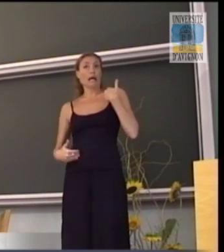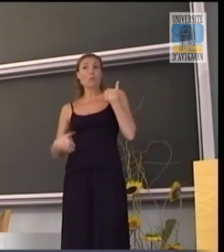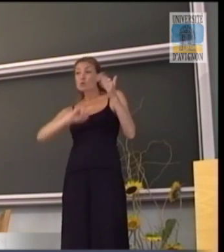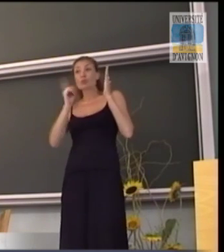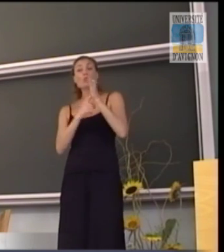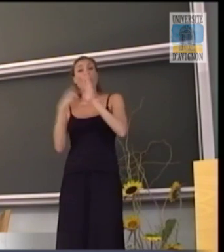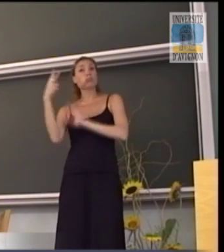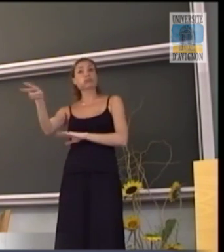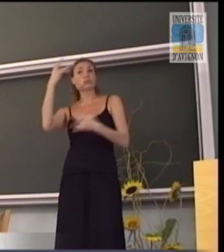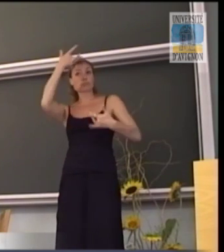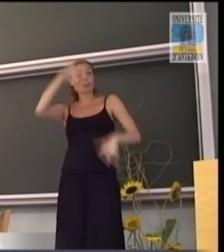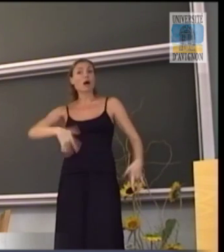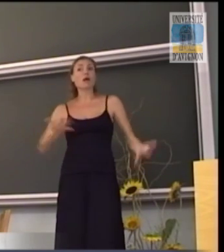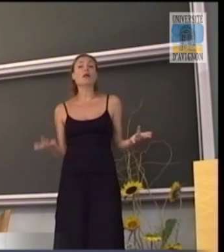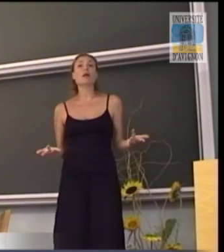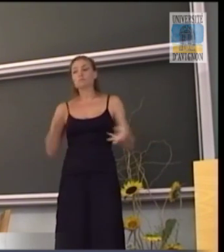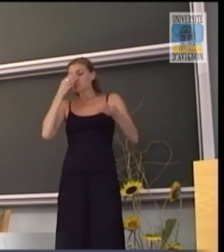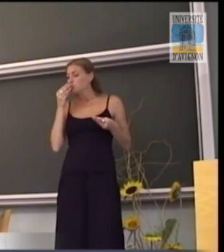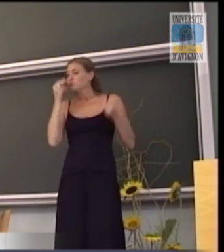ça veut dire, ressentir,